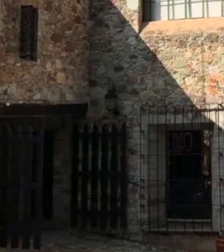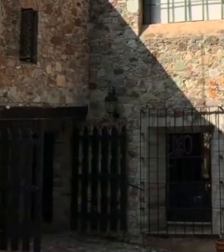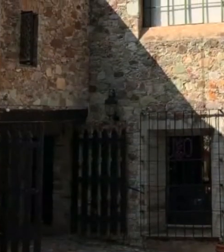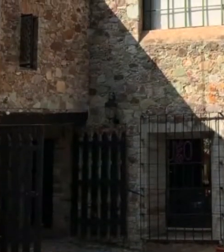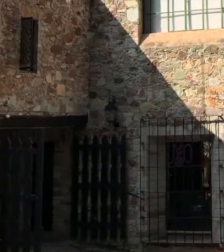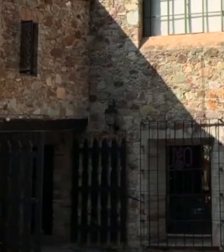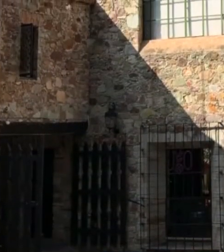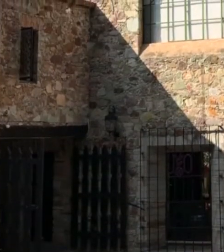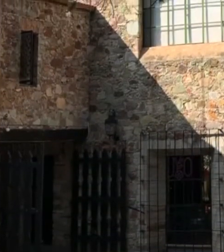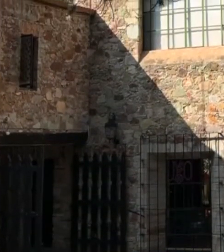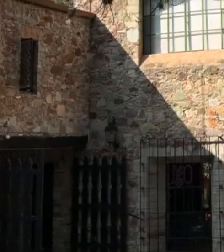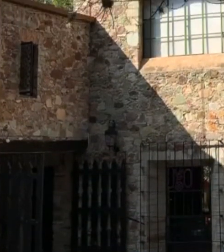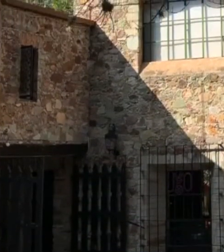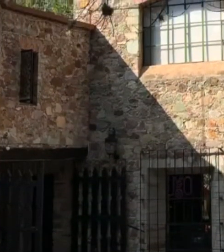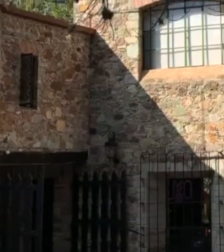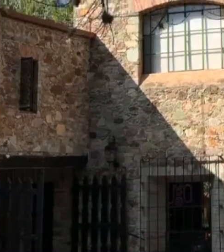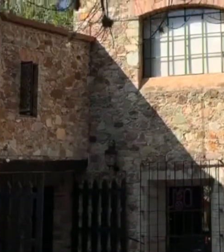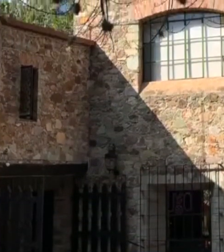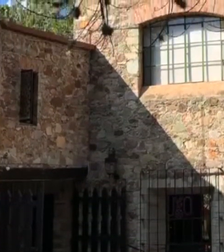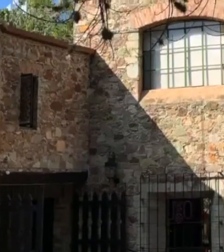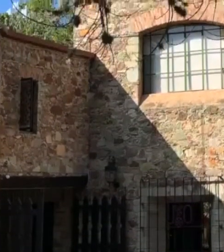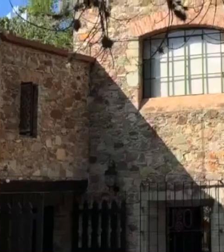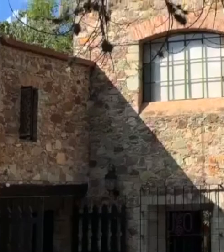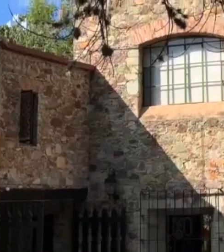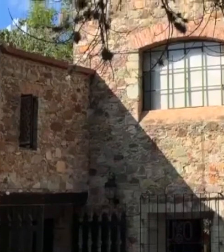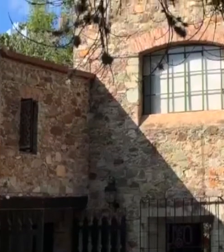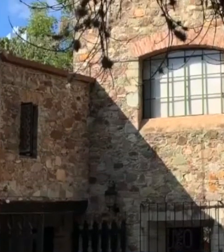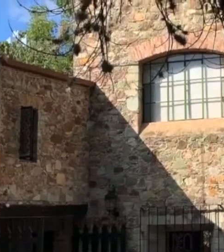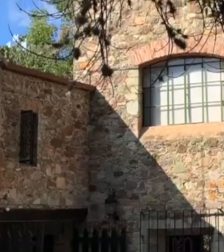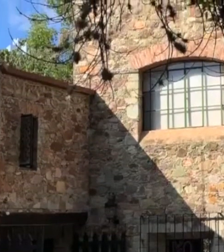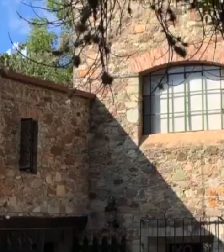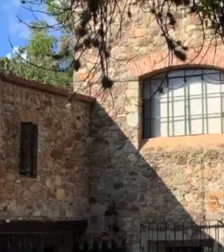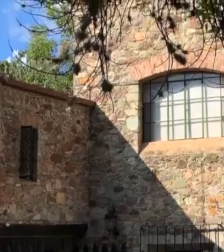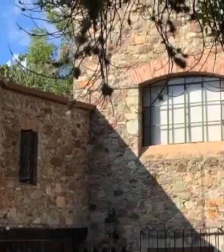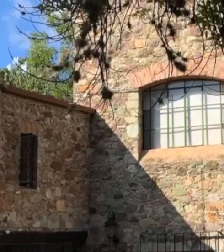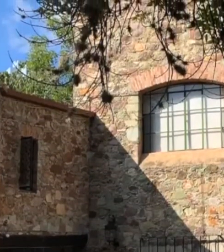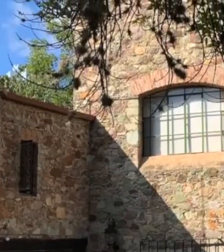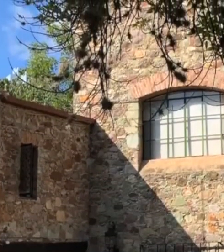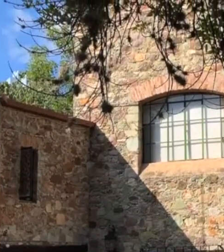館の入り口からご覧いただけます。200年もの年月が経っ